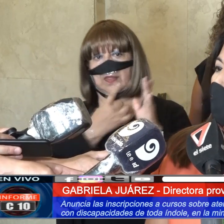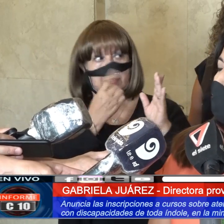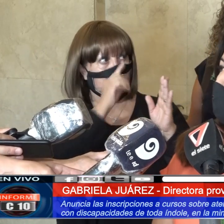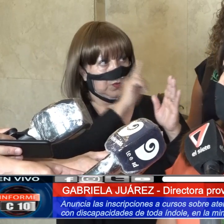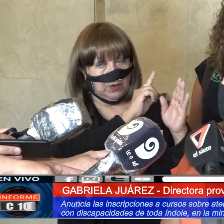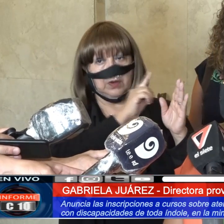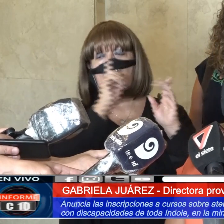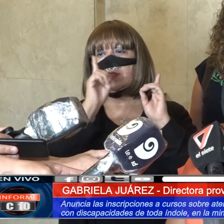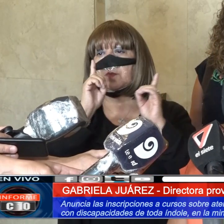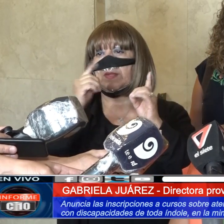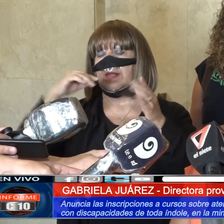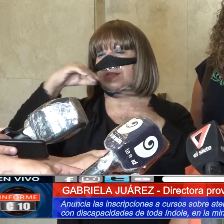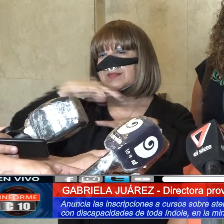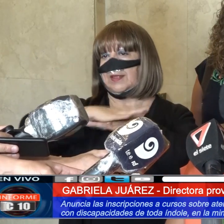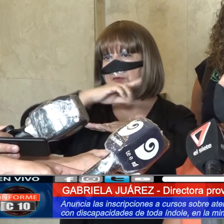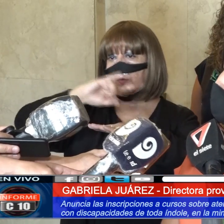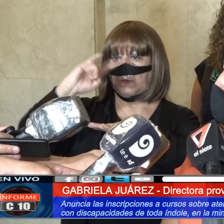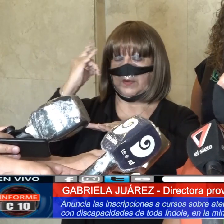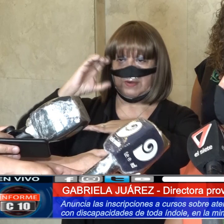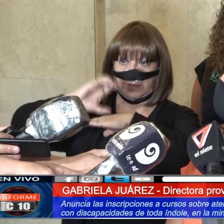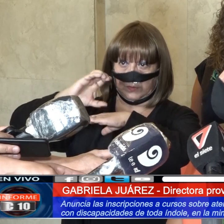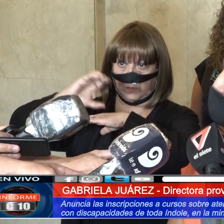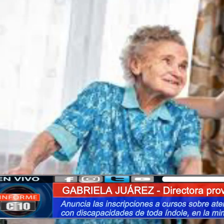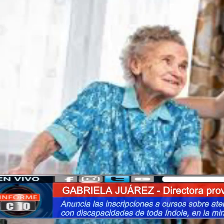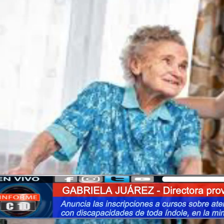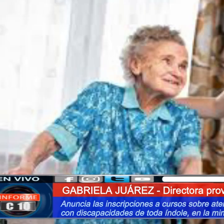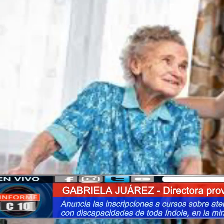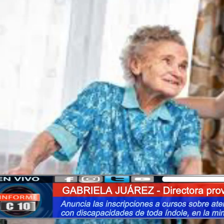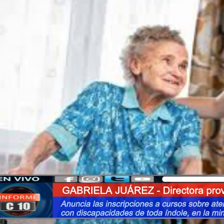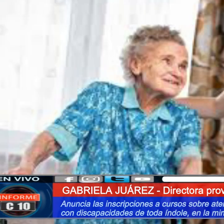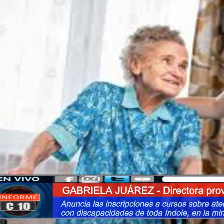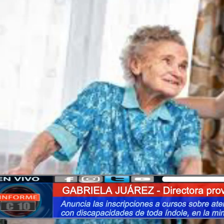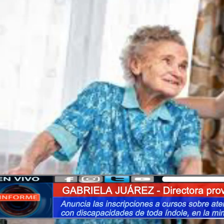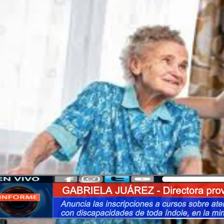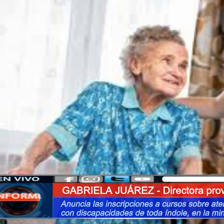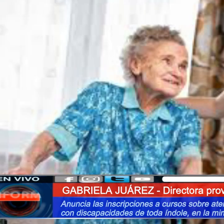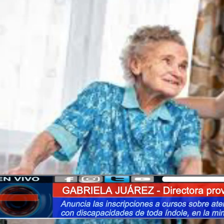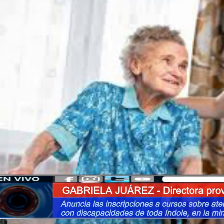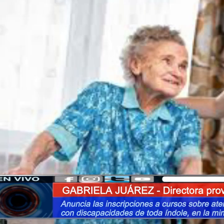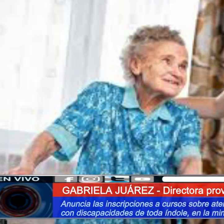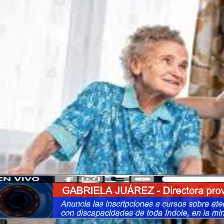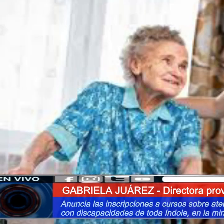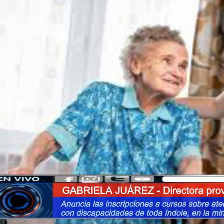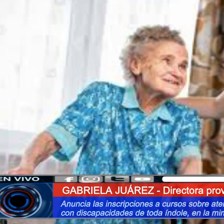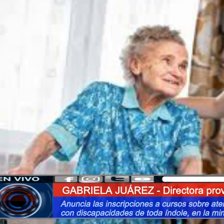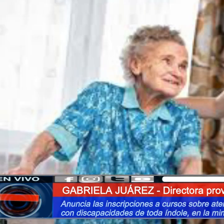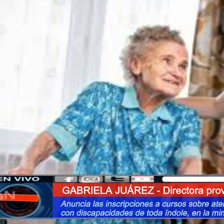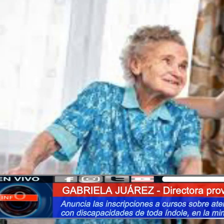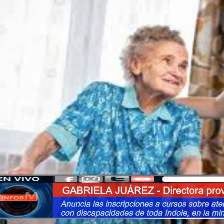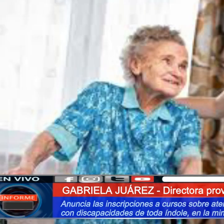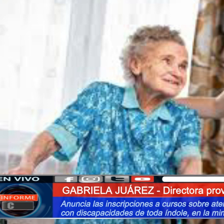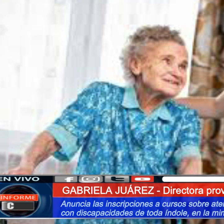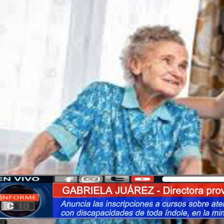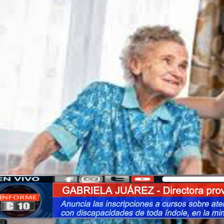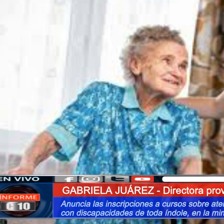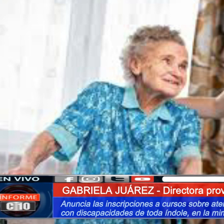y el Centro de Estudios de la Universidad Nacional de Cuyo, la Facultad de Ciencias Políticas. Está dirigido para toda la administración pública en